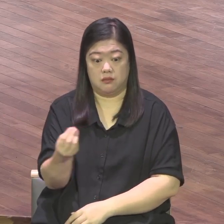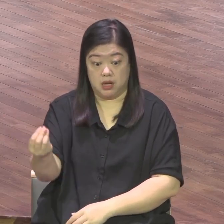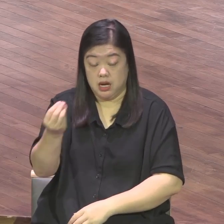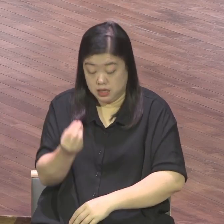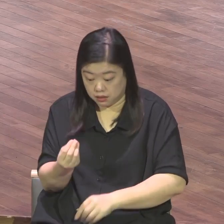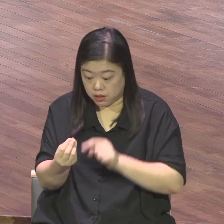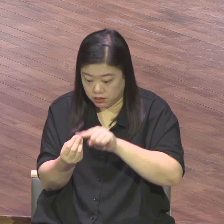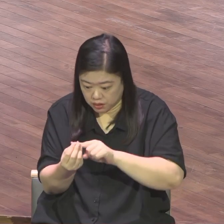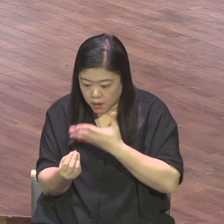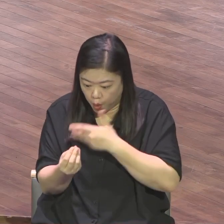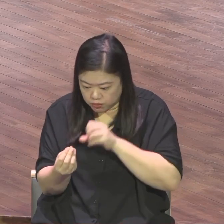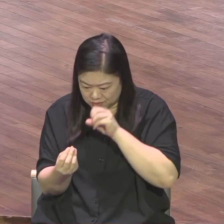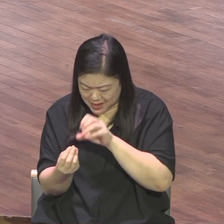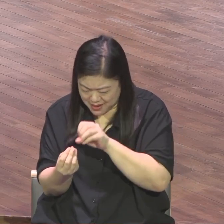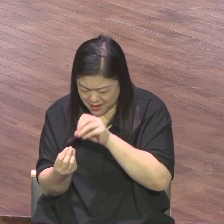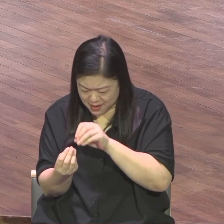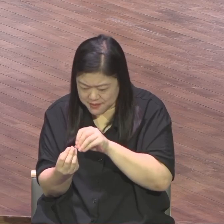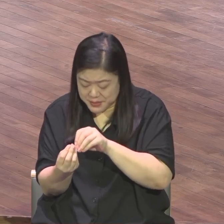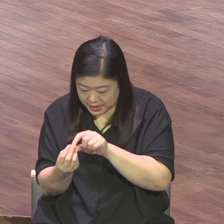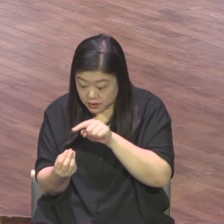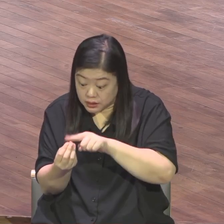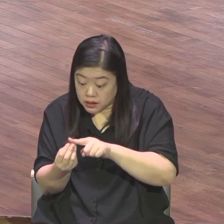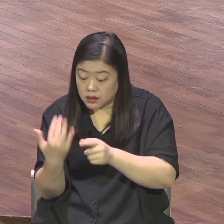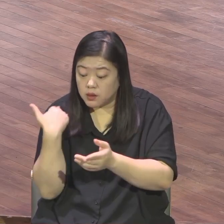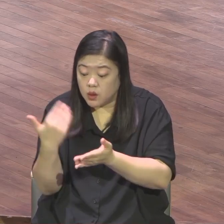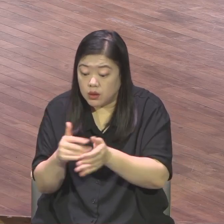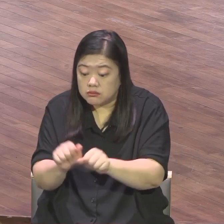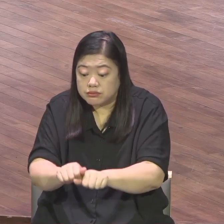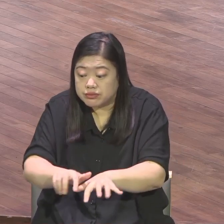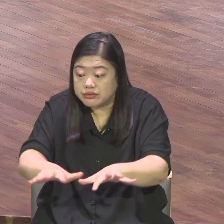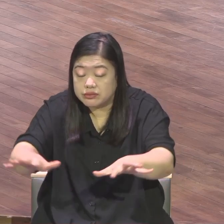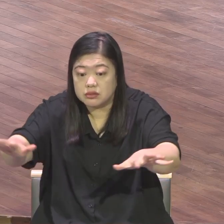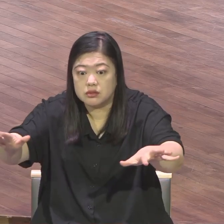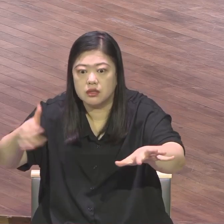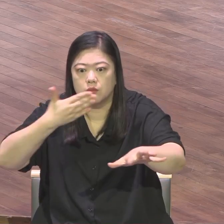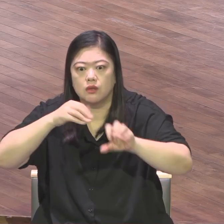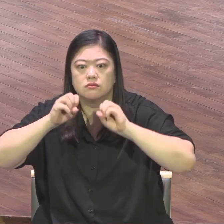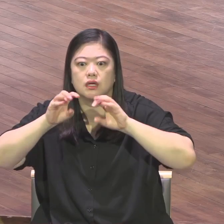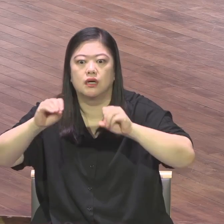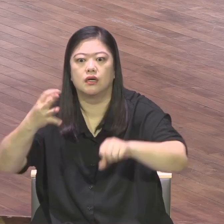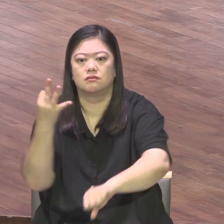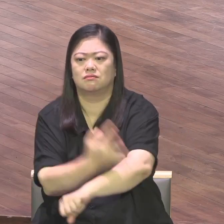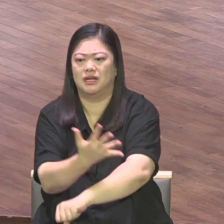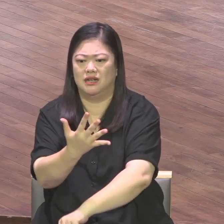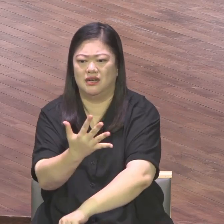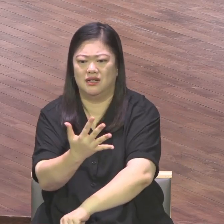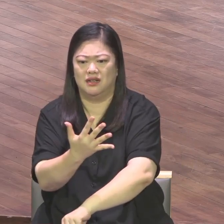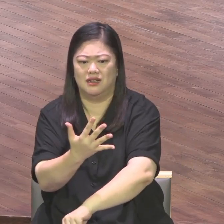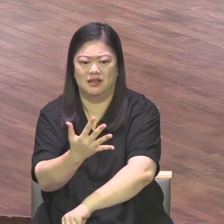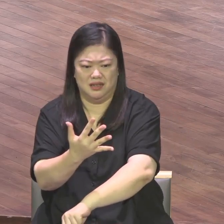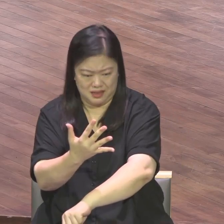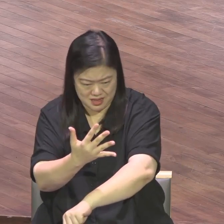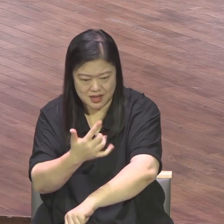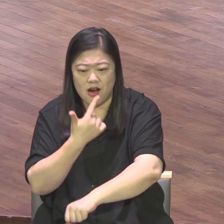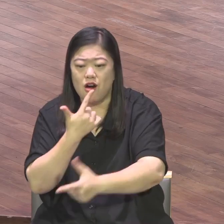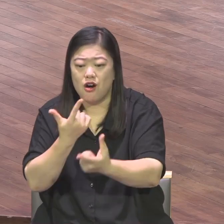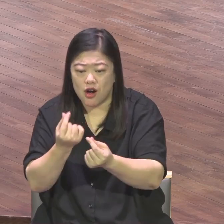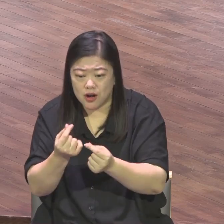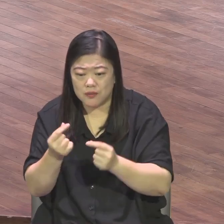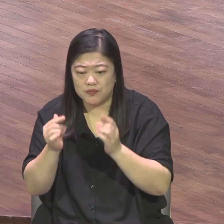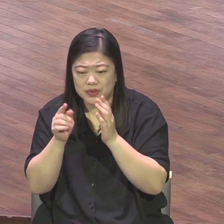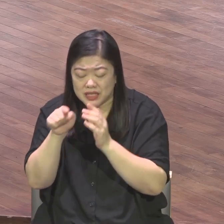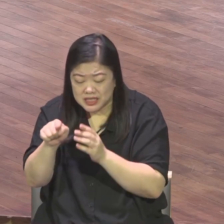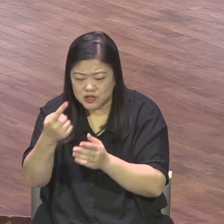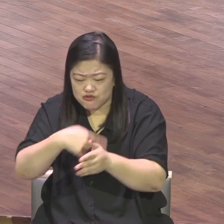뽑아서 그 나라를 위해서 기도하는 그러한 성교를 위한 만국을 기업을 얻게 하리라는 언약을 잡고 기도하는